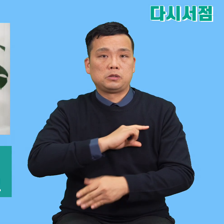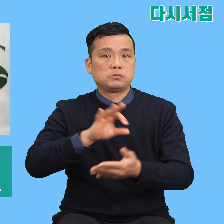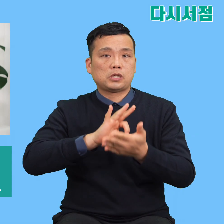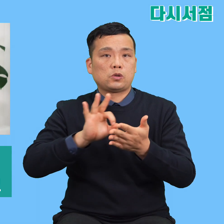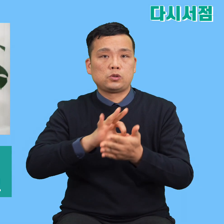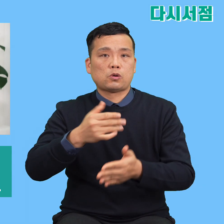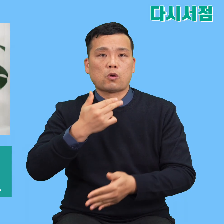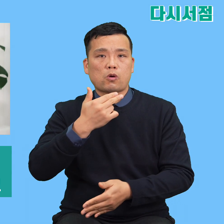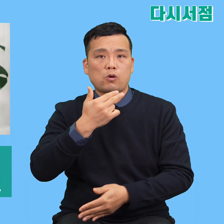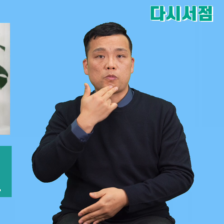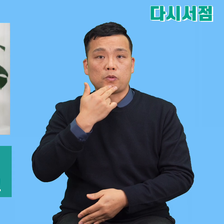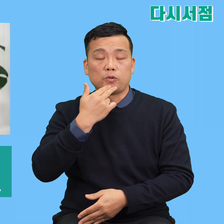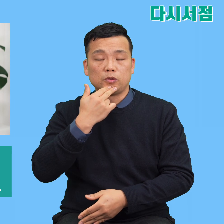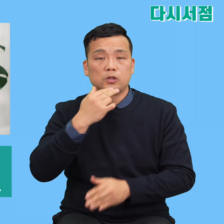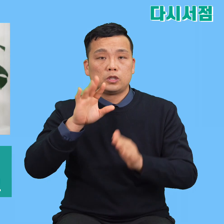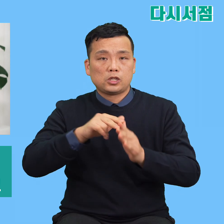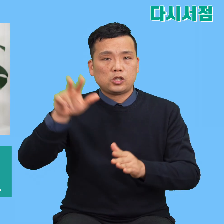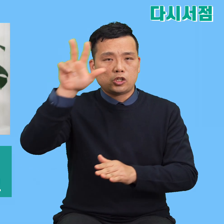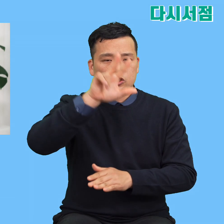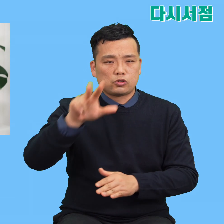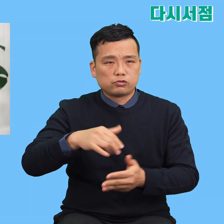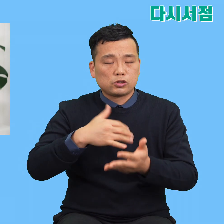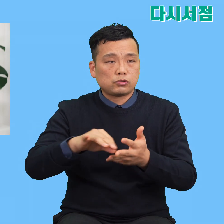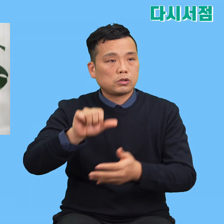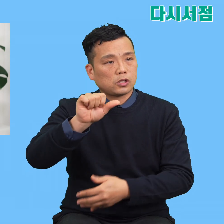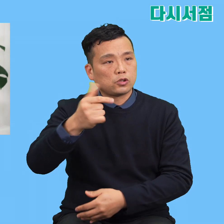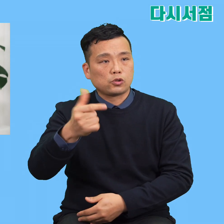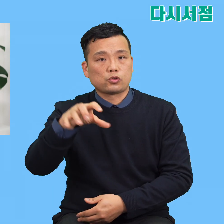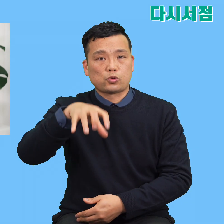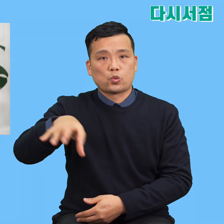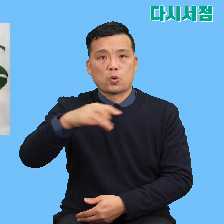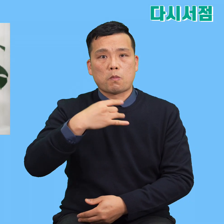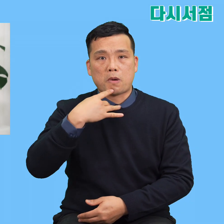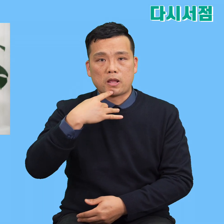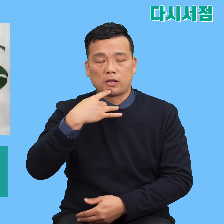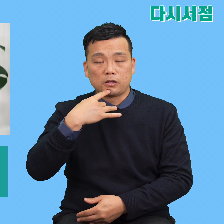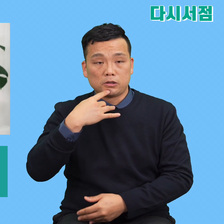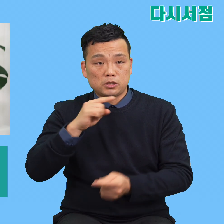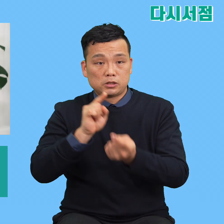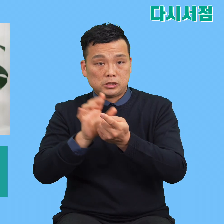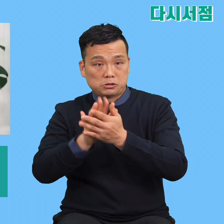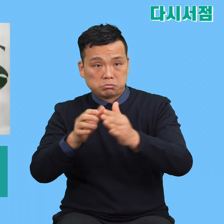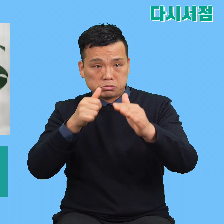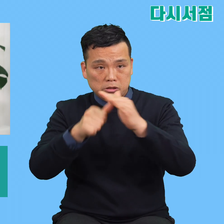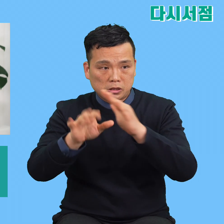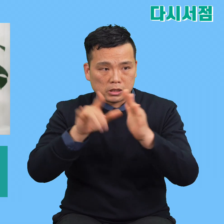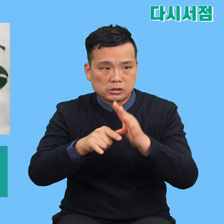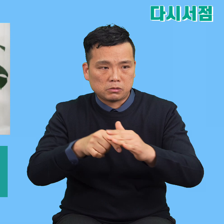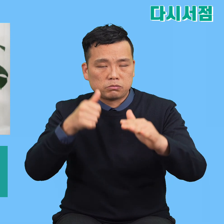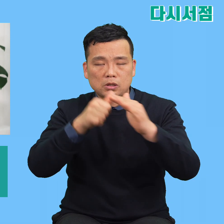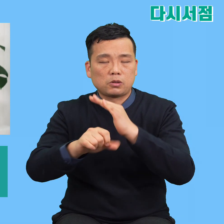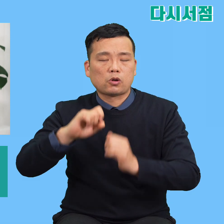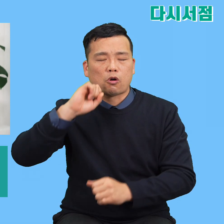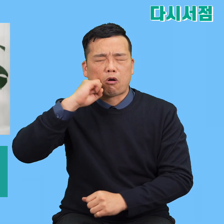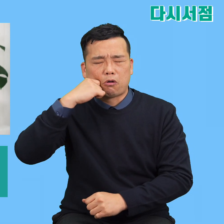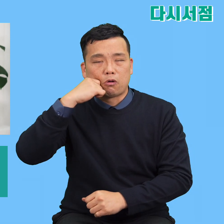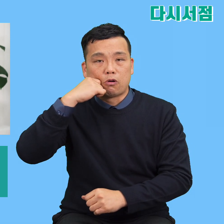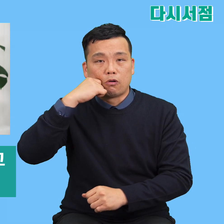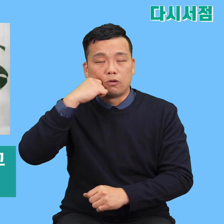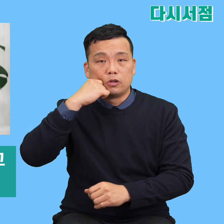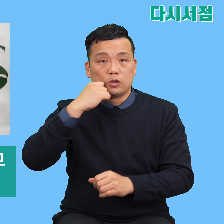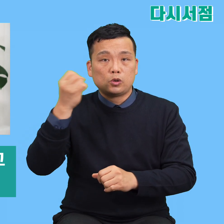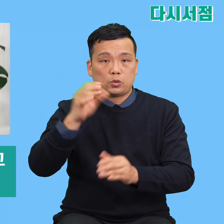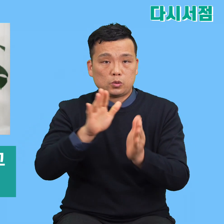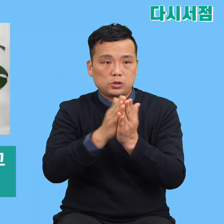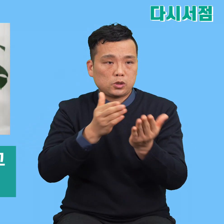5-6군데. 근데 찾아가기도 힘들고 막상 가면은 어떤 책인지 그때는 독립출판물 종류도 많지 않았거든요.